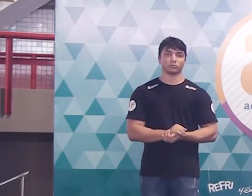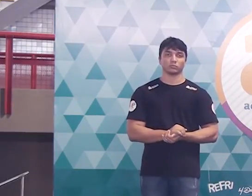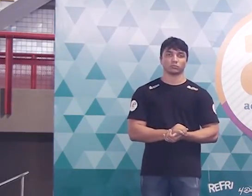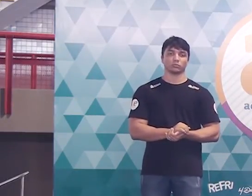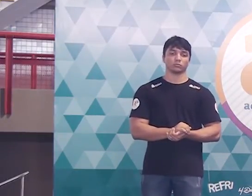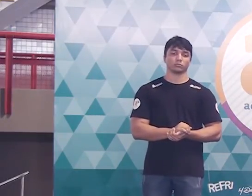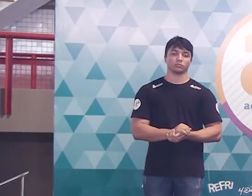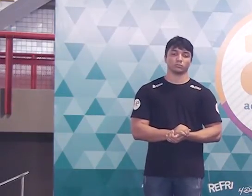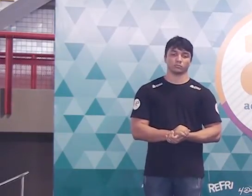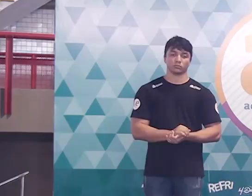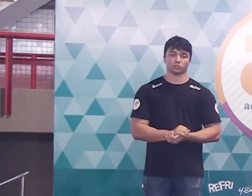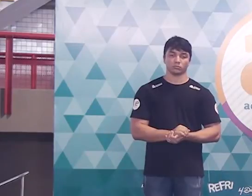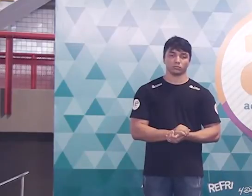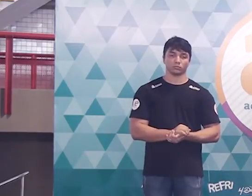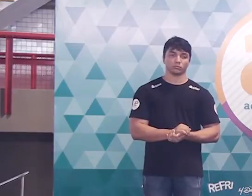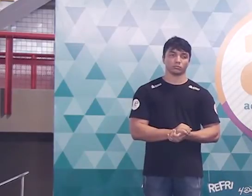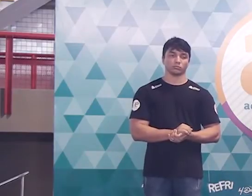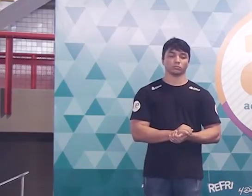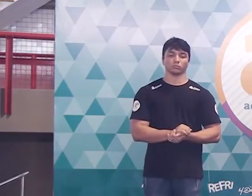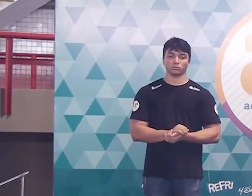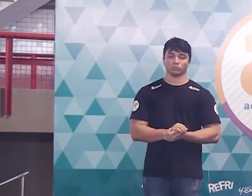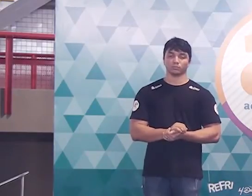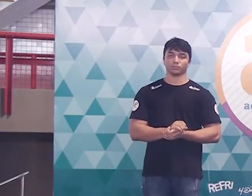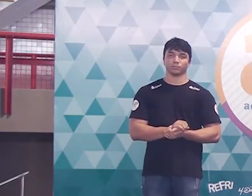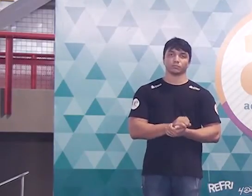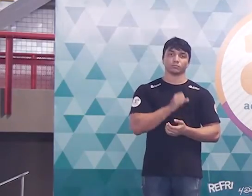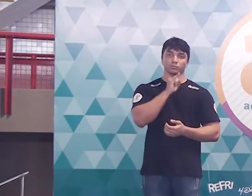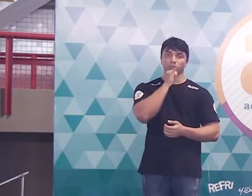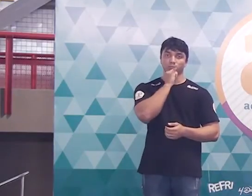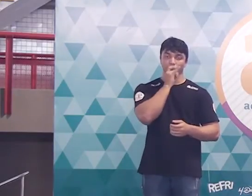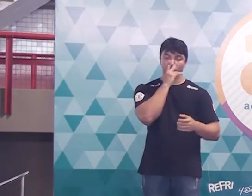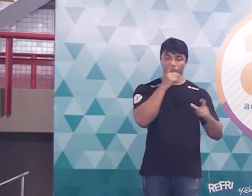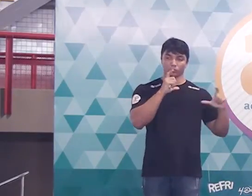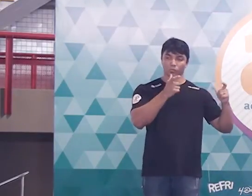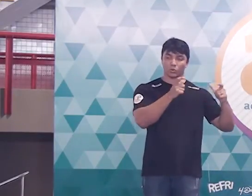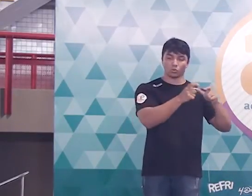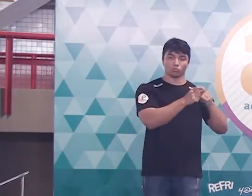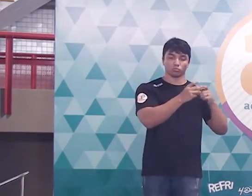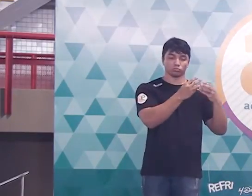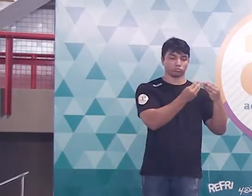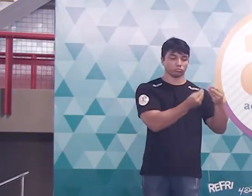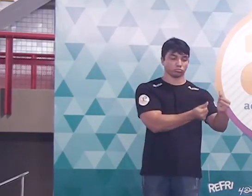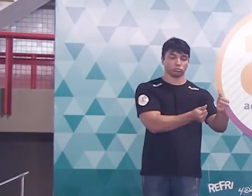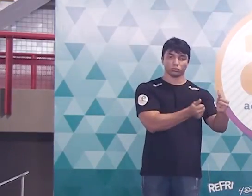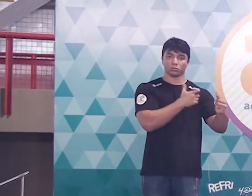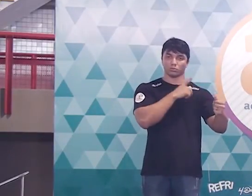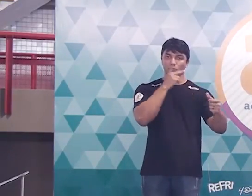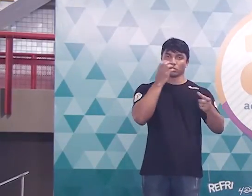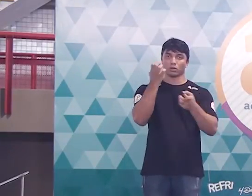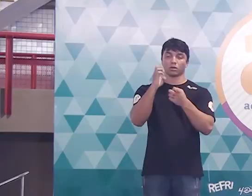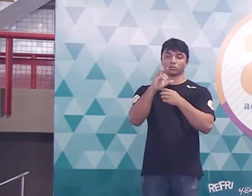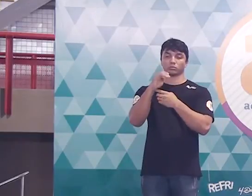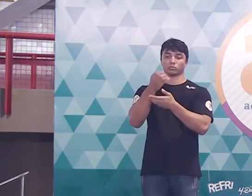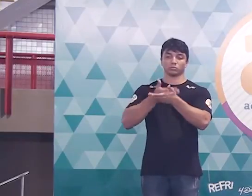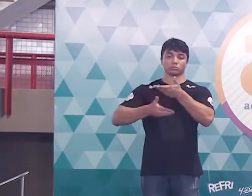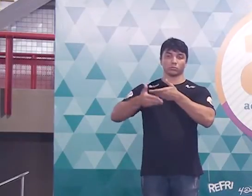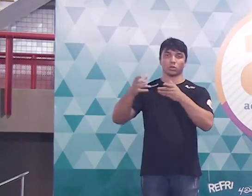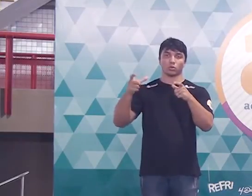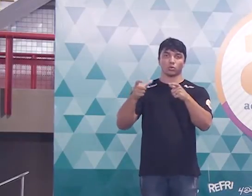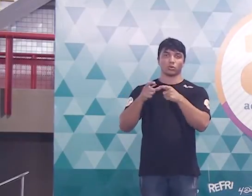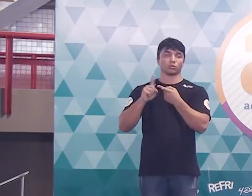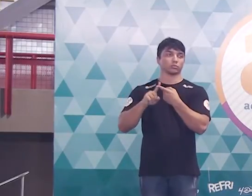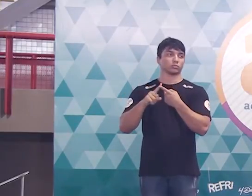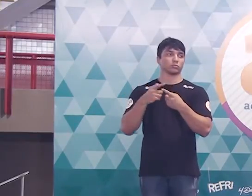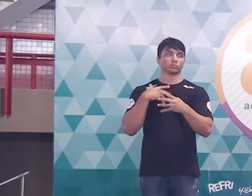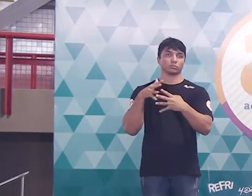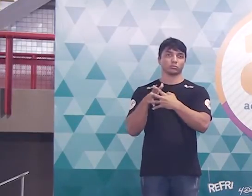isso logicamente vai afetar o ecossistema, claro. Se você diminuir qualquer que seja a posição trófica, você interfere nas